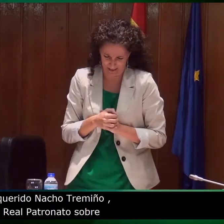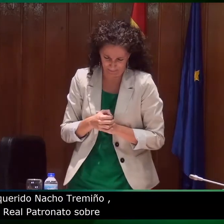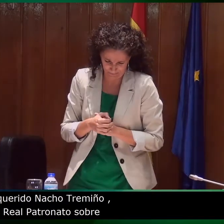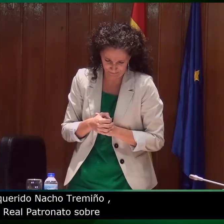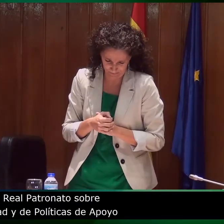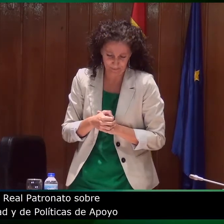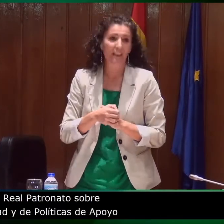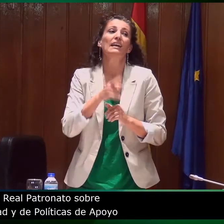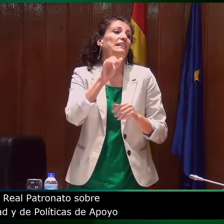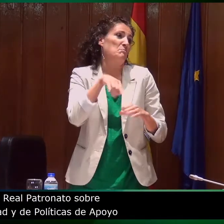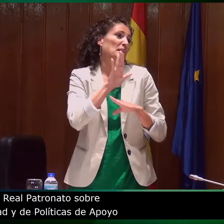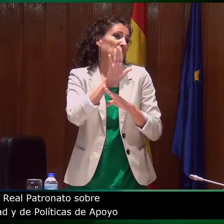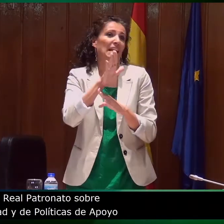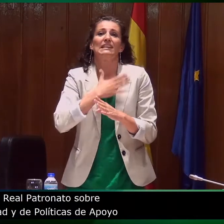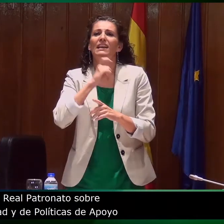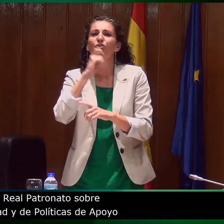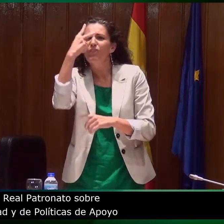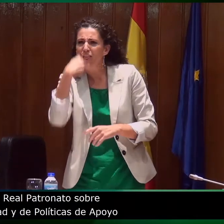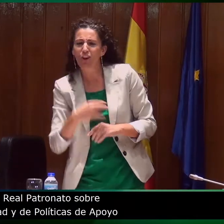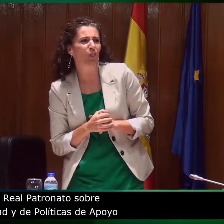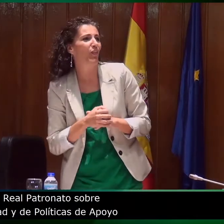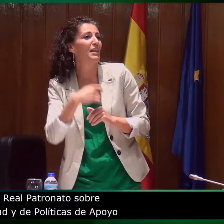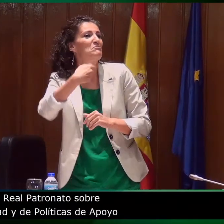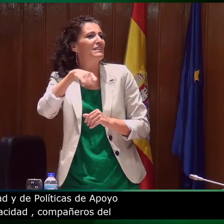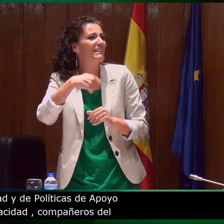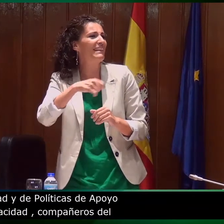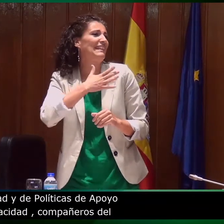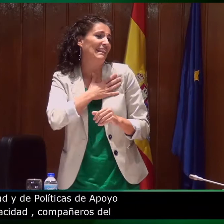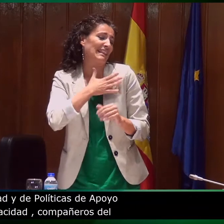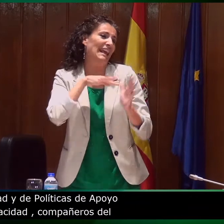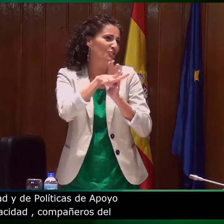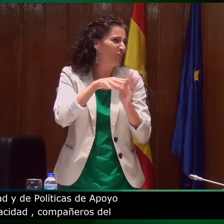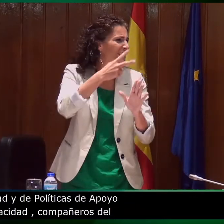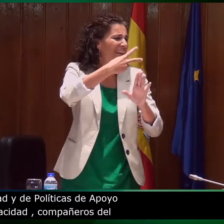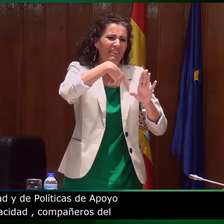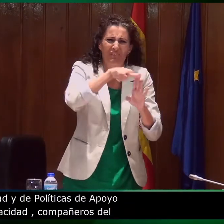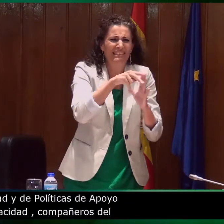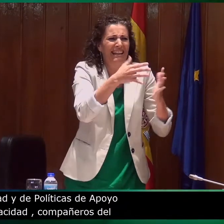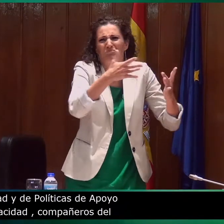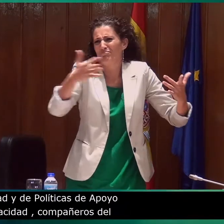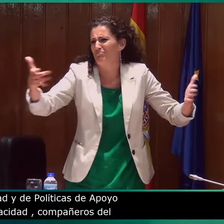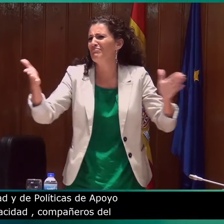de la ope y representantes de fundación once y el presidente de asocide